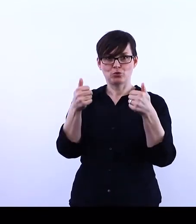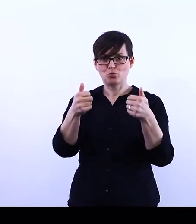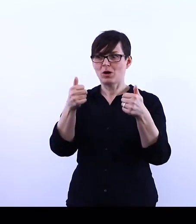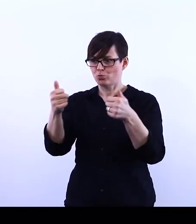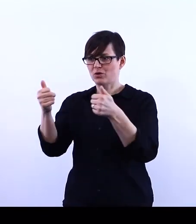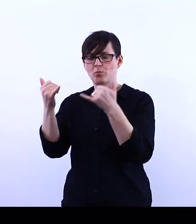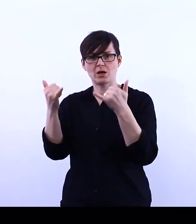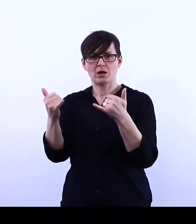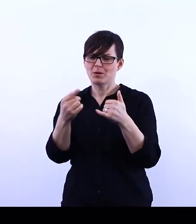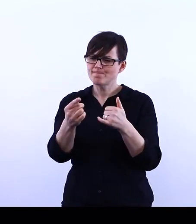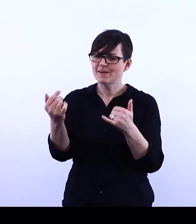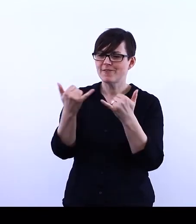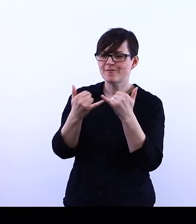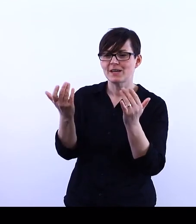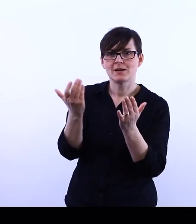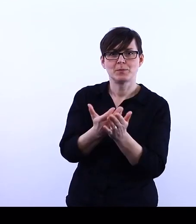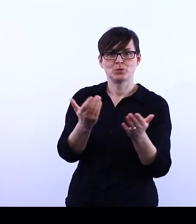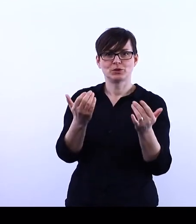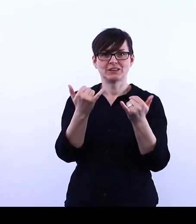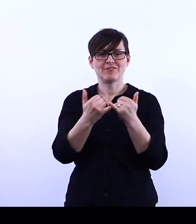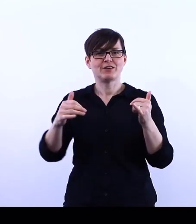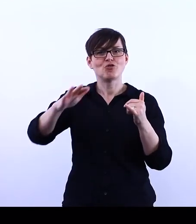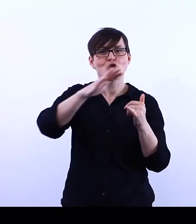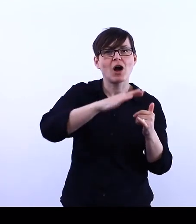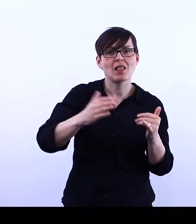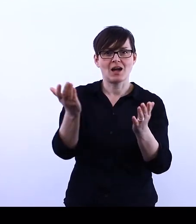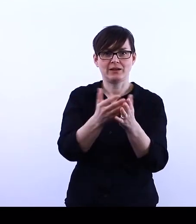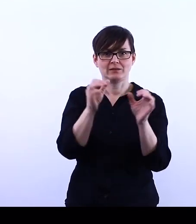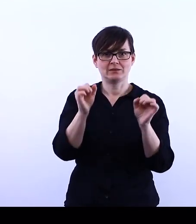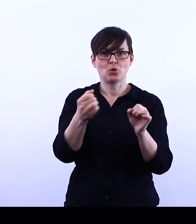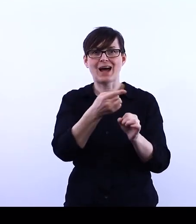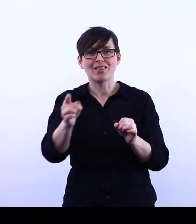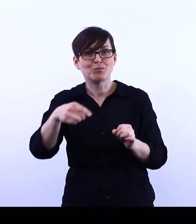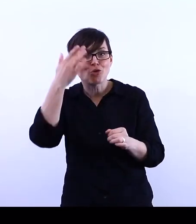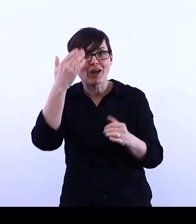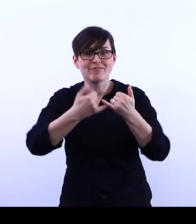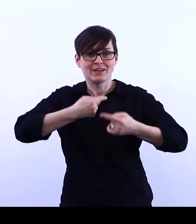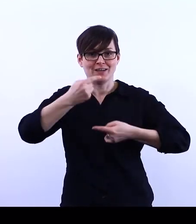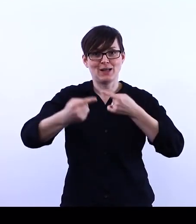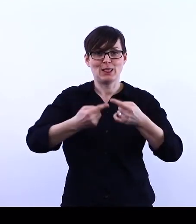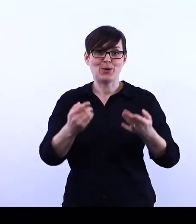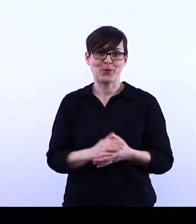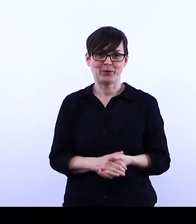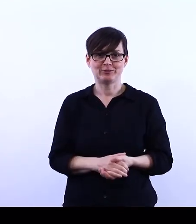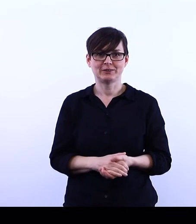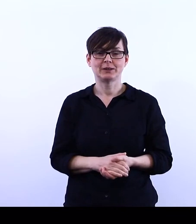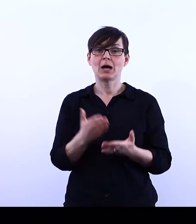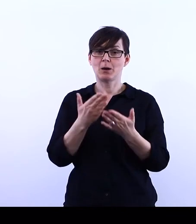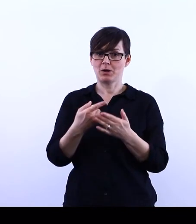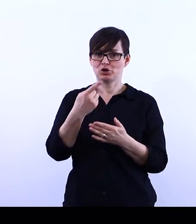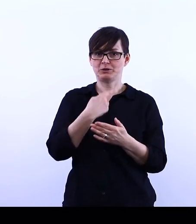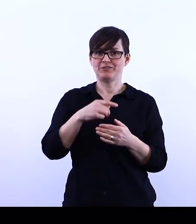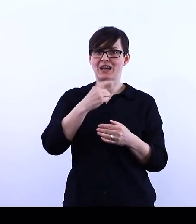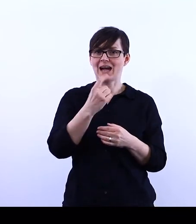kann man sie einsetzen und wie kann man sie flächendeckend einsetzen, dass eben auch alle Bescheid wissen, wie das so geht. Wir arbeiten beispielsweise in einem